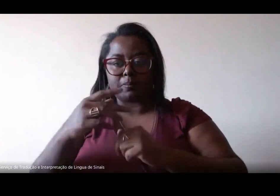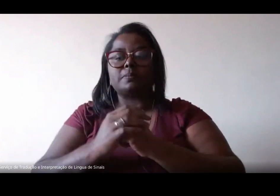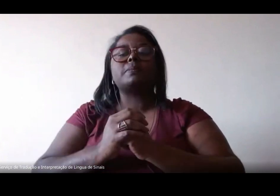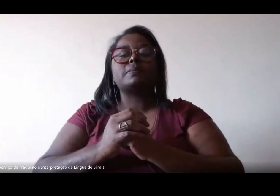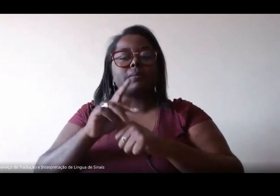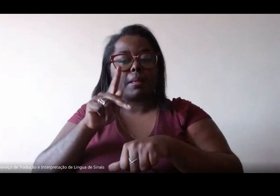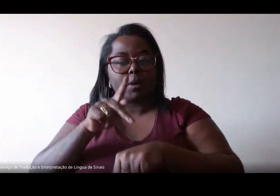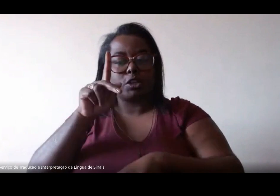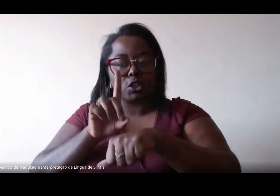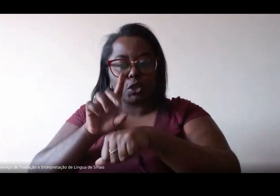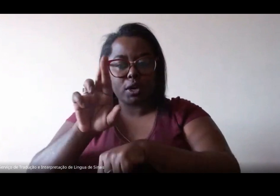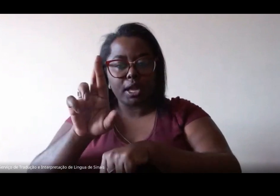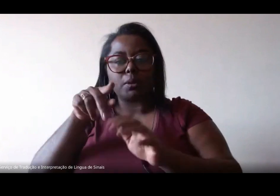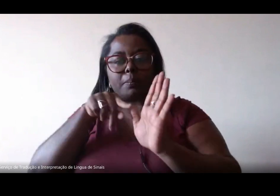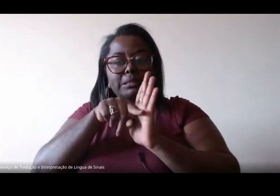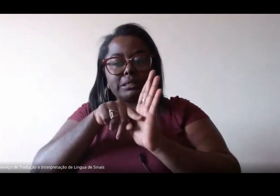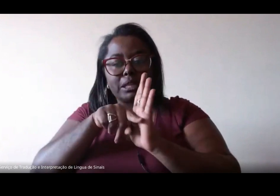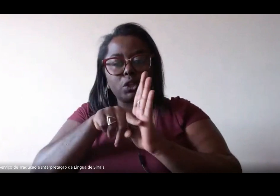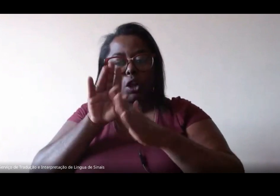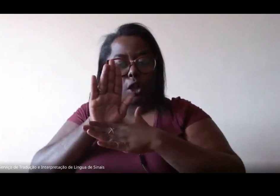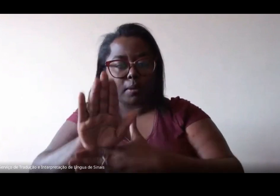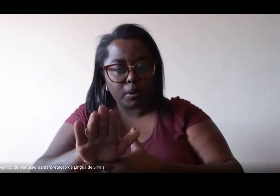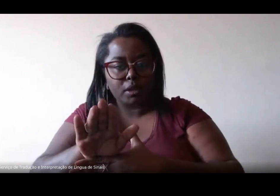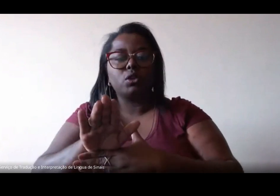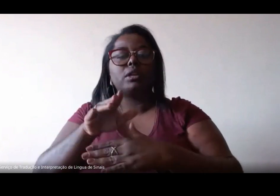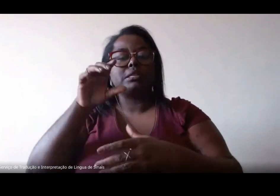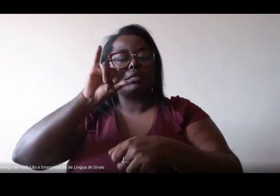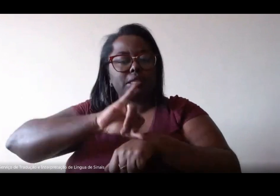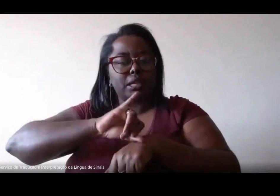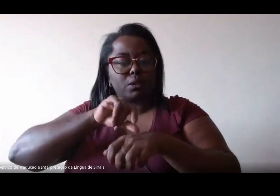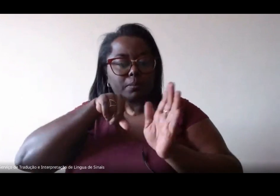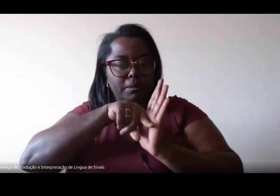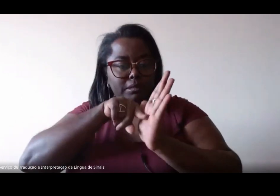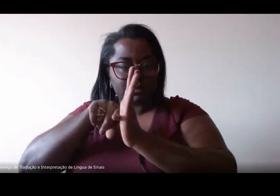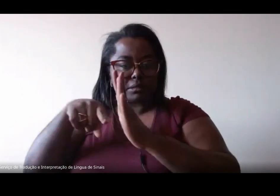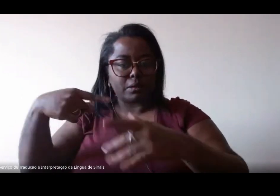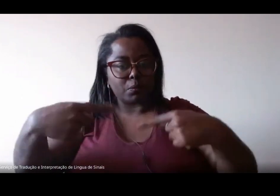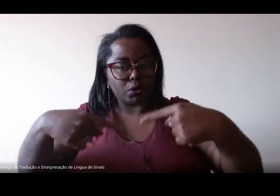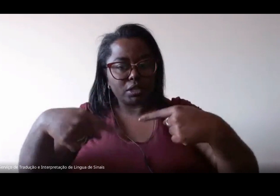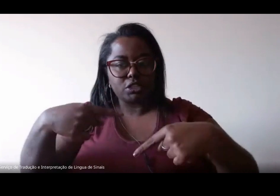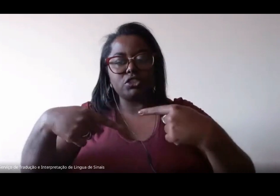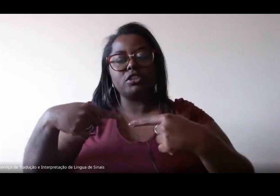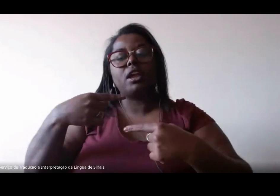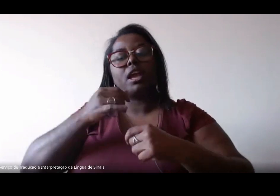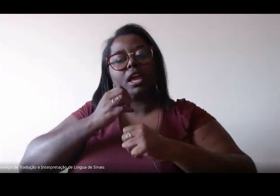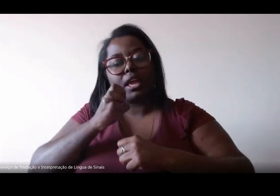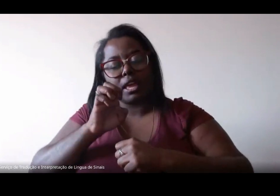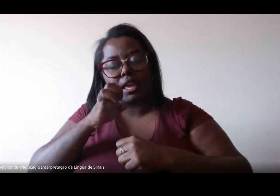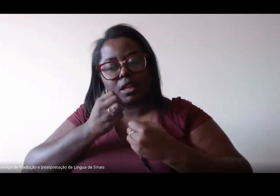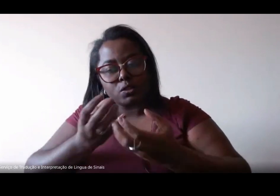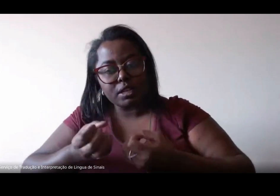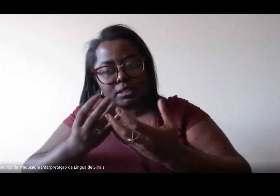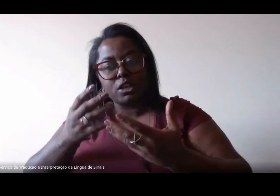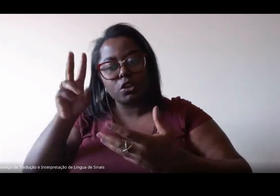mesma universidade. Pós-doutorado como pesquisadora colaboradora do Centro de Pesquisa Políticas